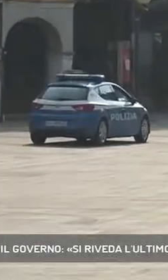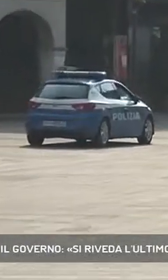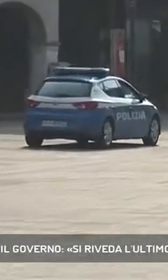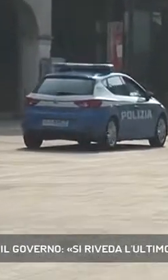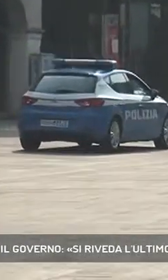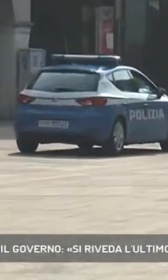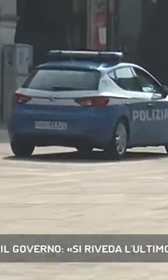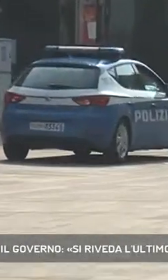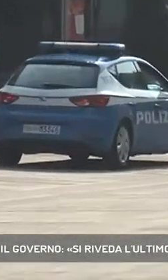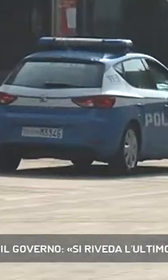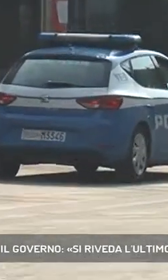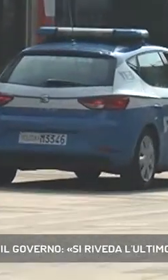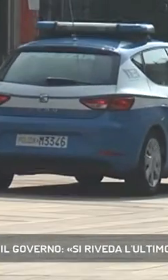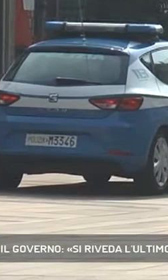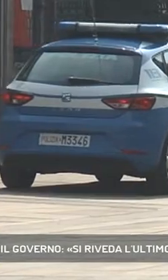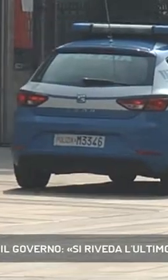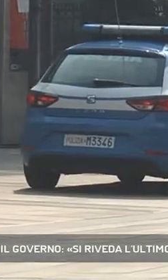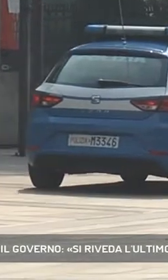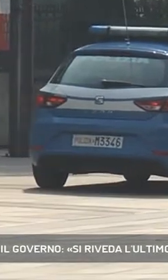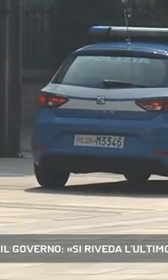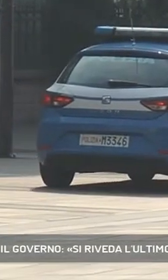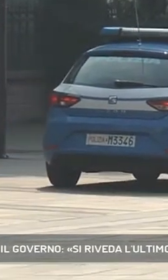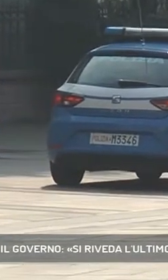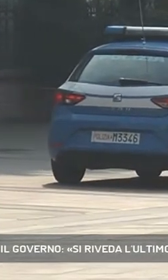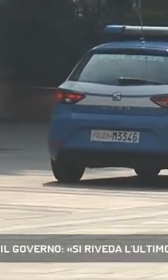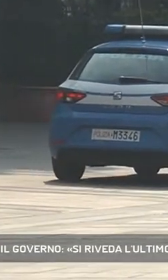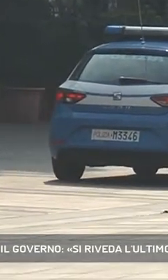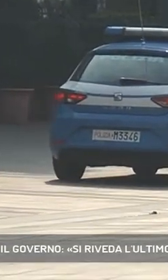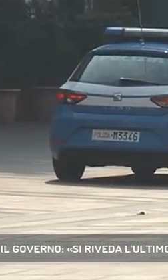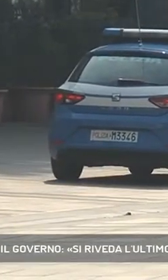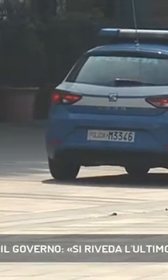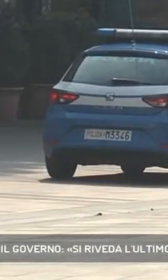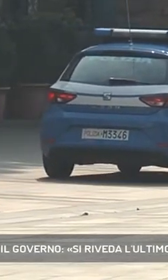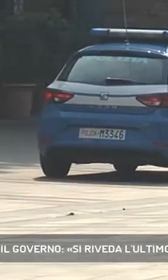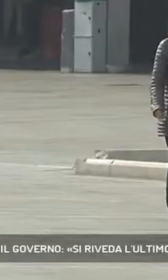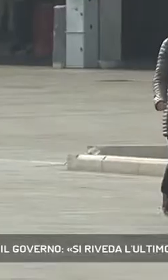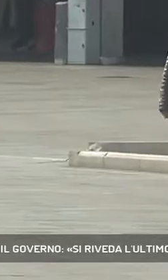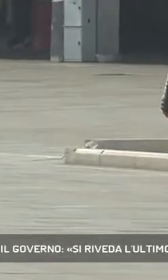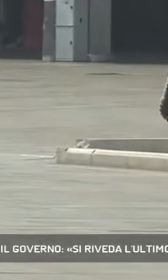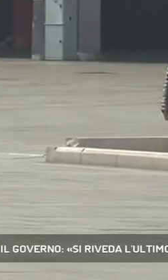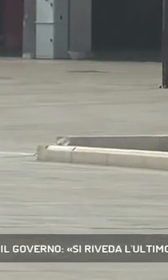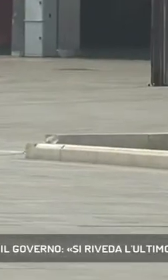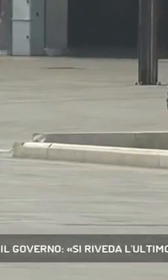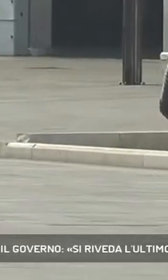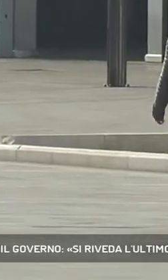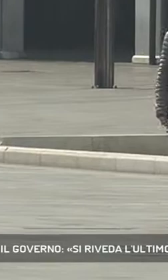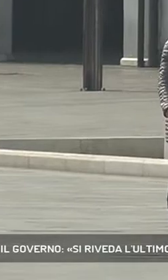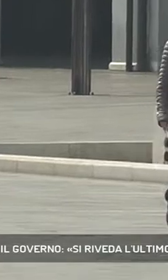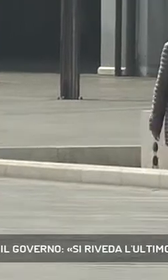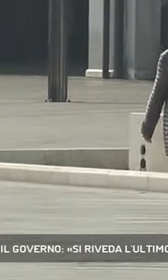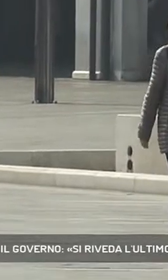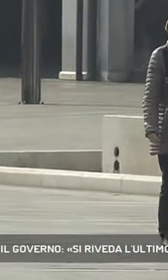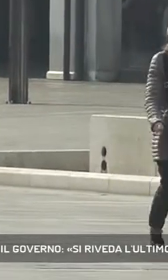compreso l'obbligo dei dispositivi di protezione personale il divieto di assembramenti sono sacrosante confermate in pieno né in un